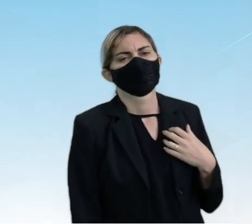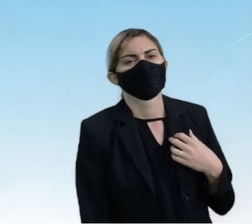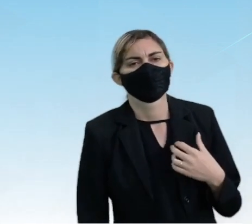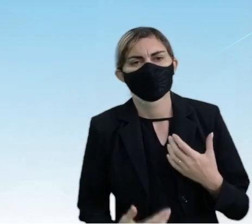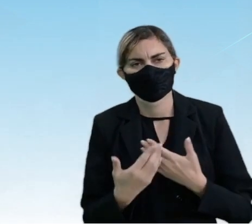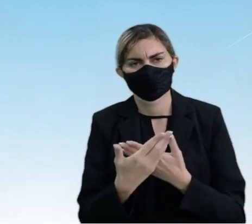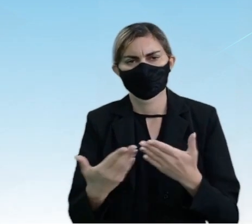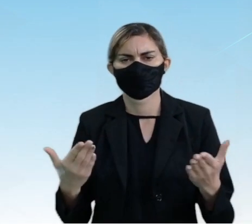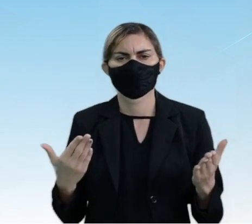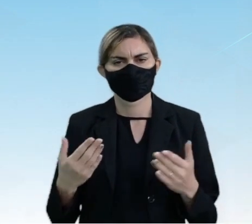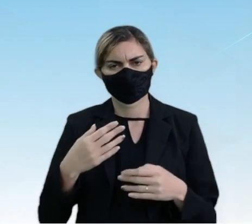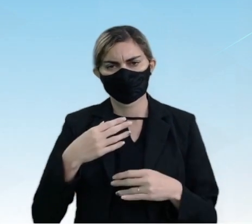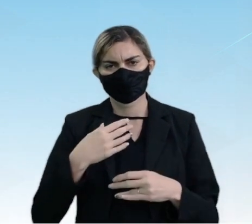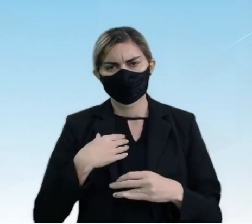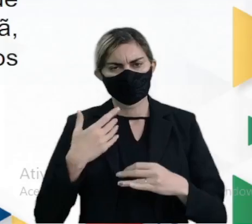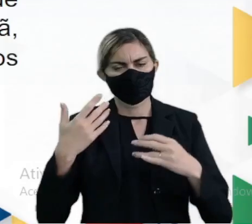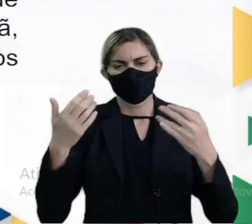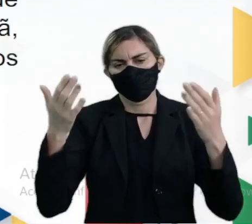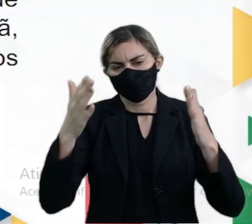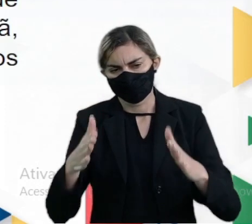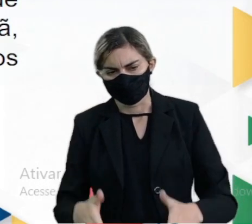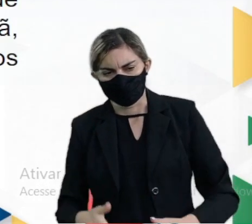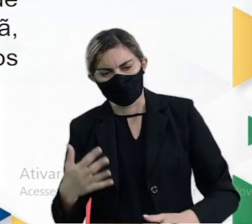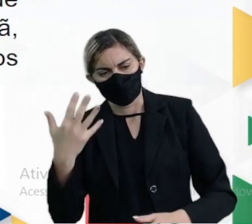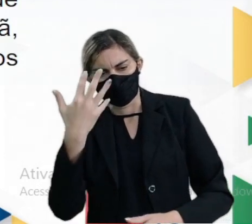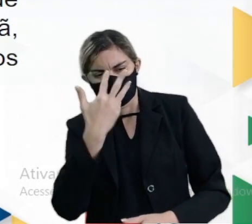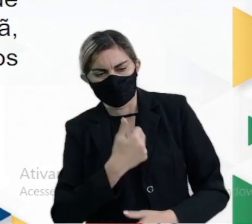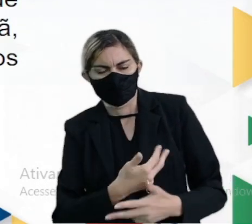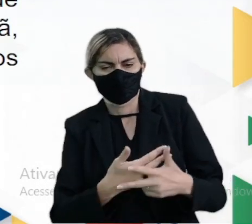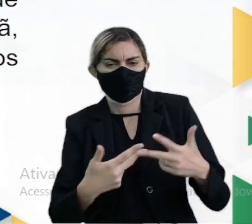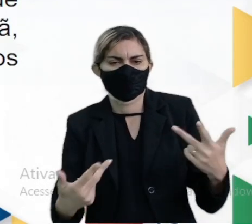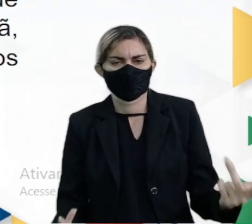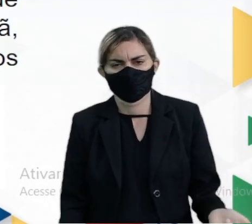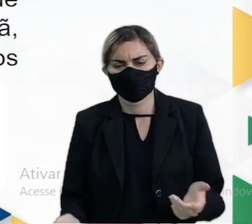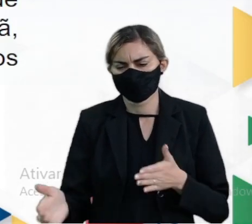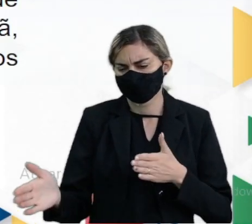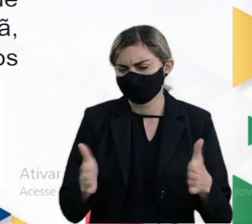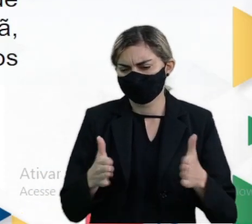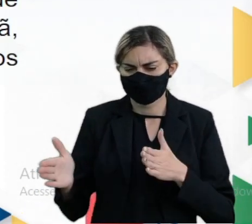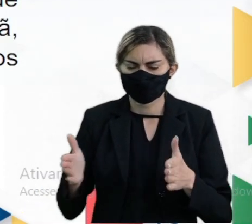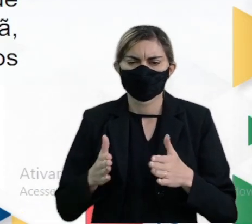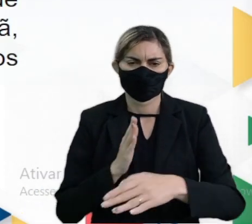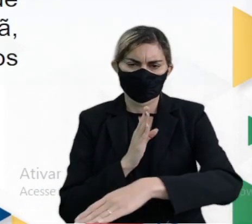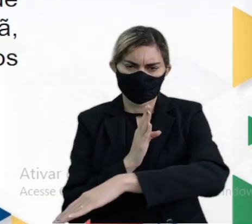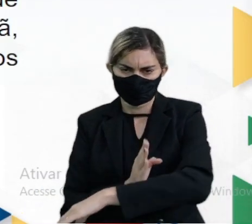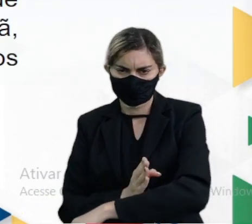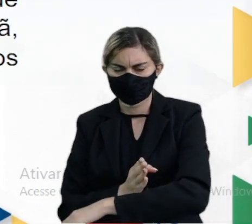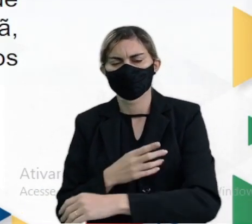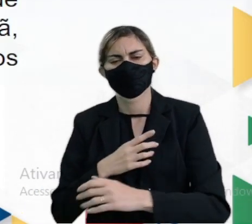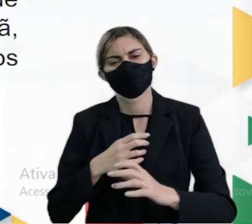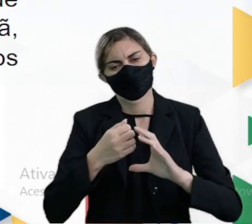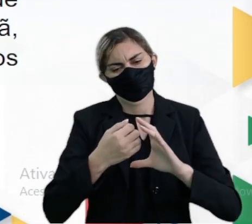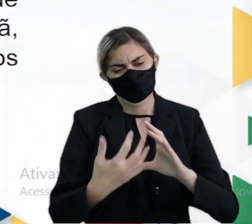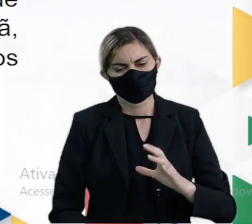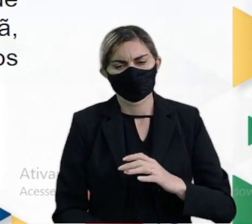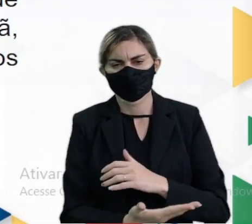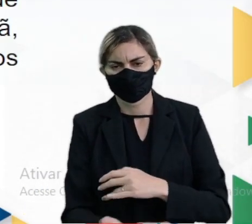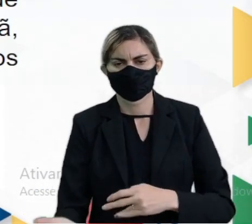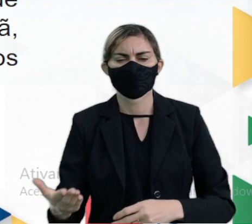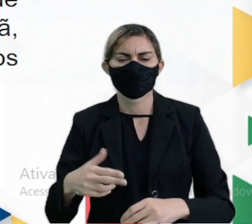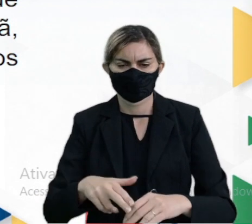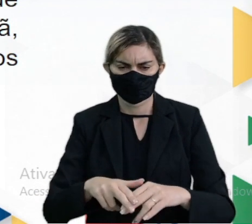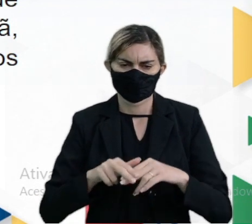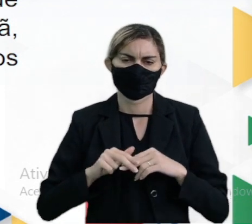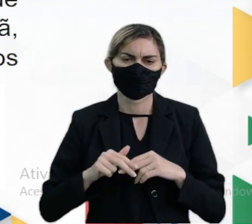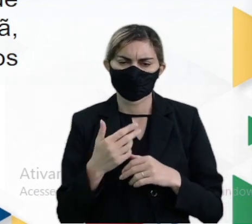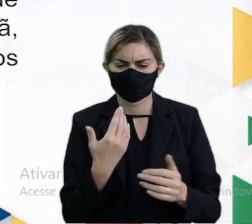E aí essa rejeição do culto à beleza, né, ela também foi registrada durante toda a Idade Média, né, os aspectos que resultou